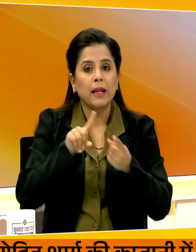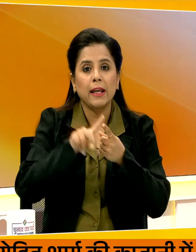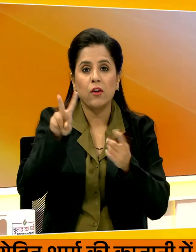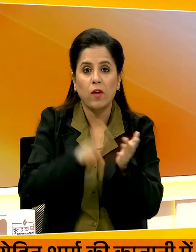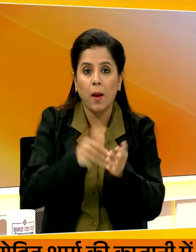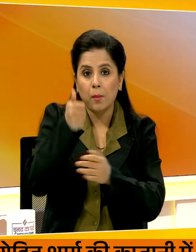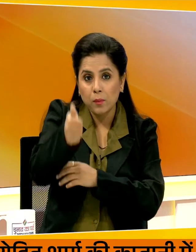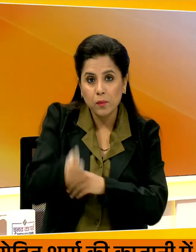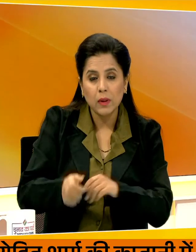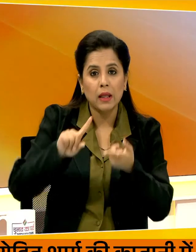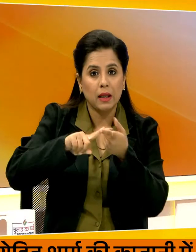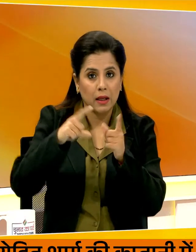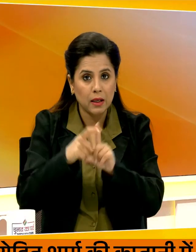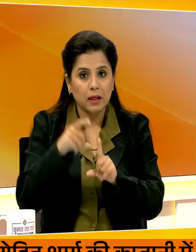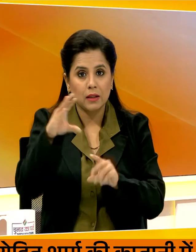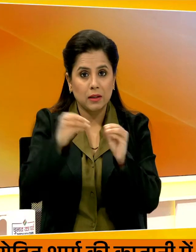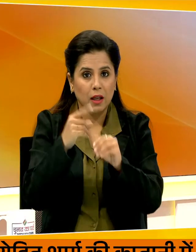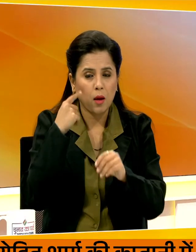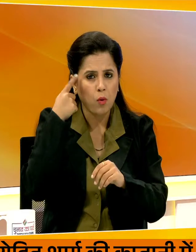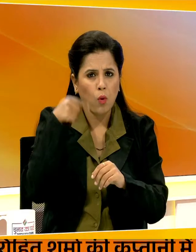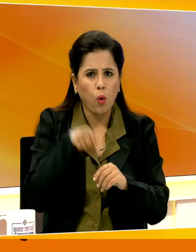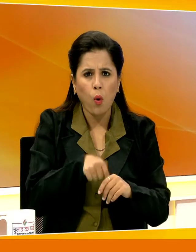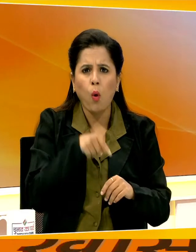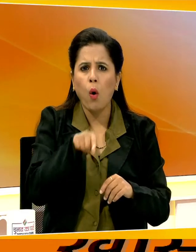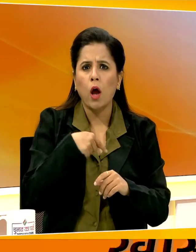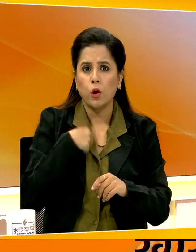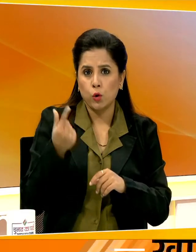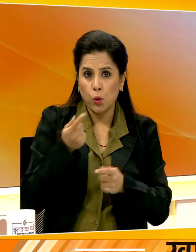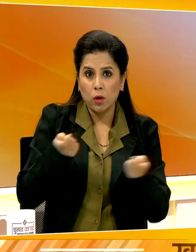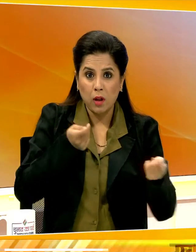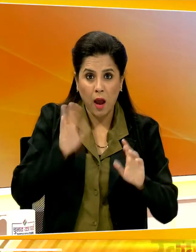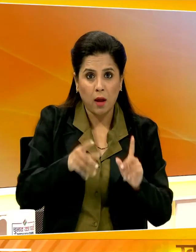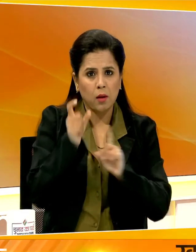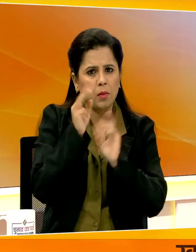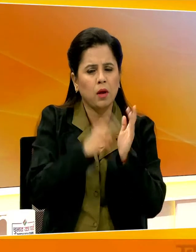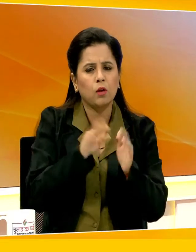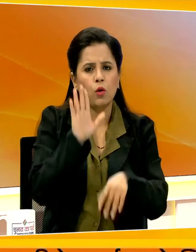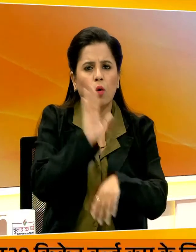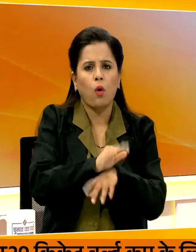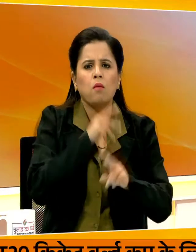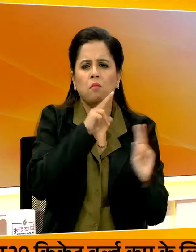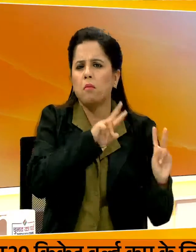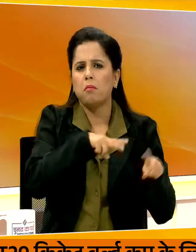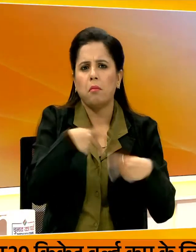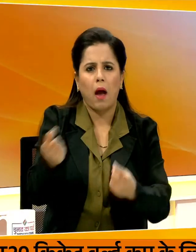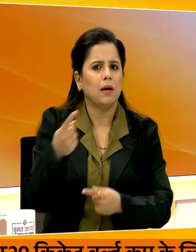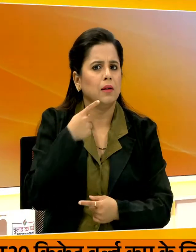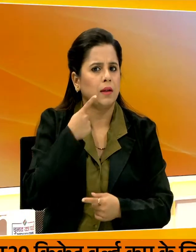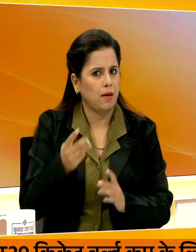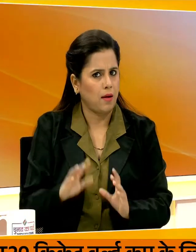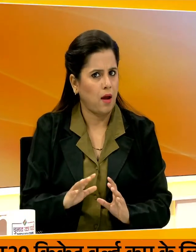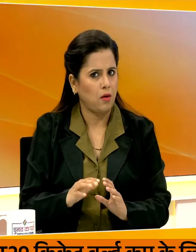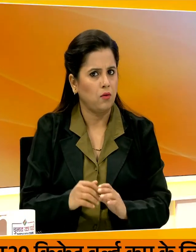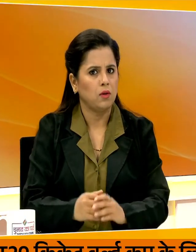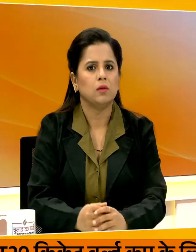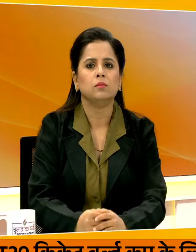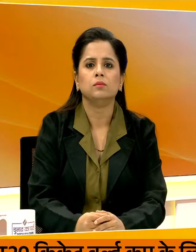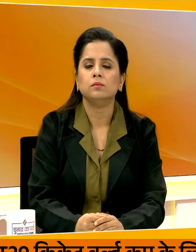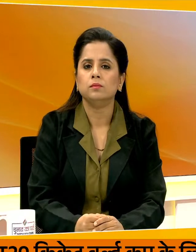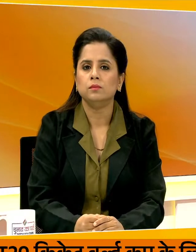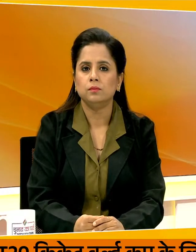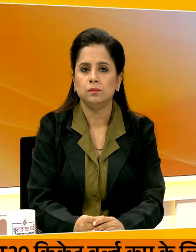ईवीएम, ईडी और सीबीआई के दुरुपयोग के आरोप पर भी पीएम ने कांग्रेस पर करारा प्रहार किया है।